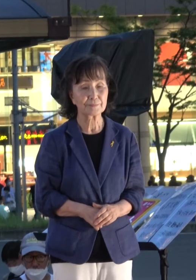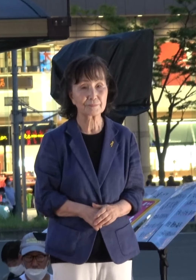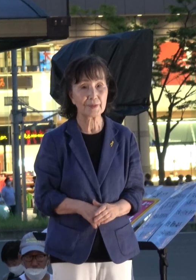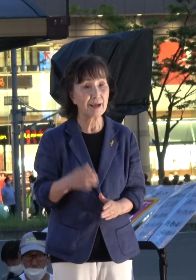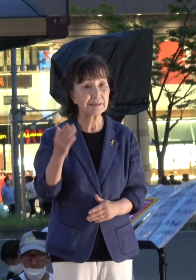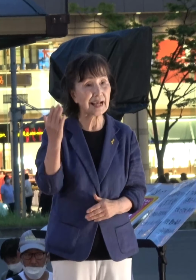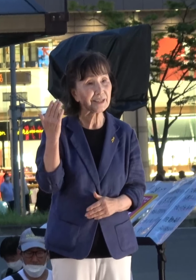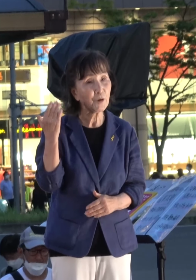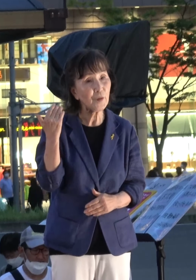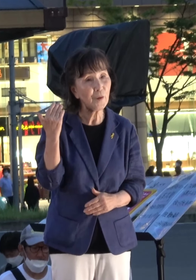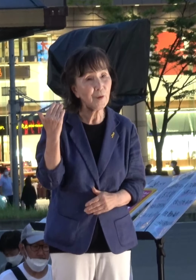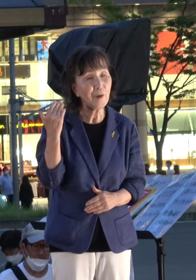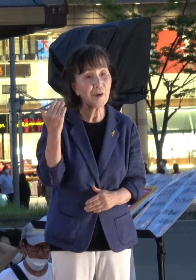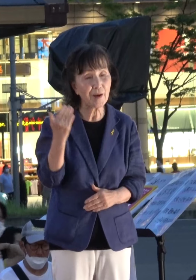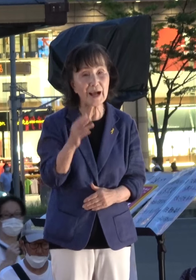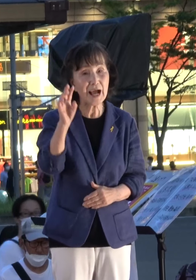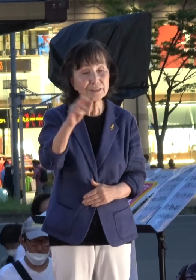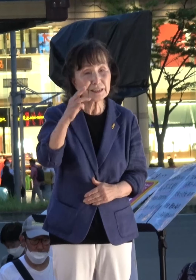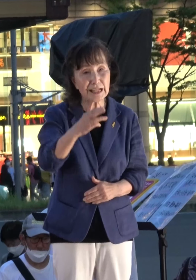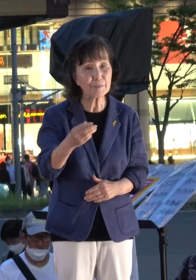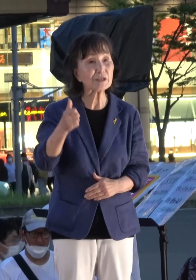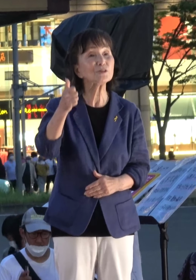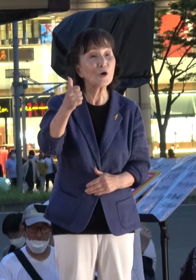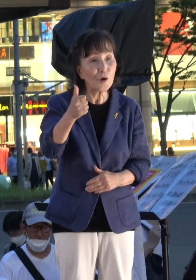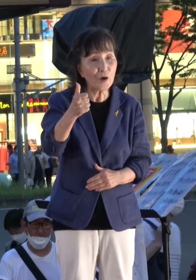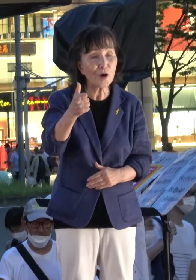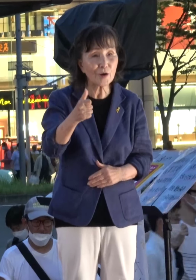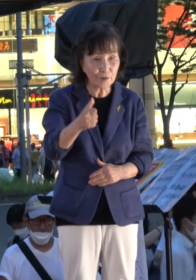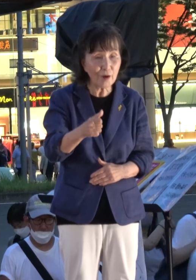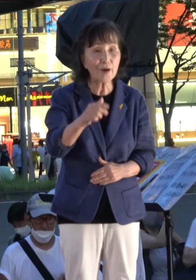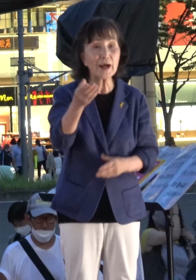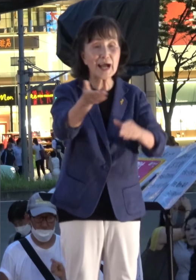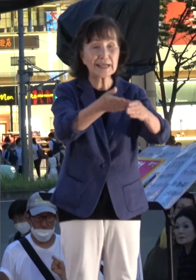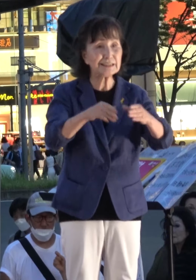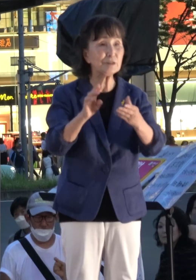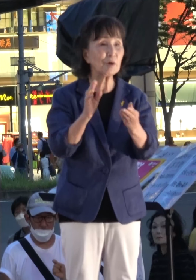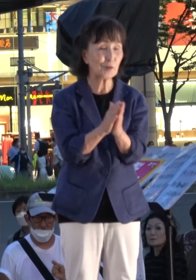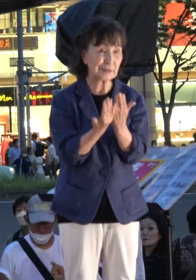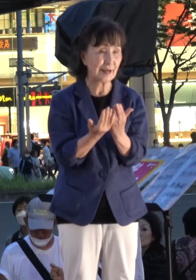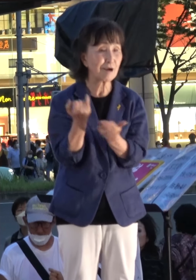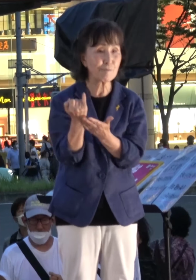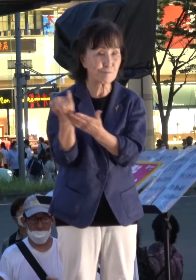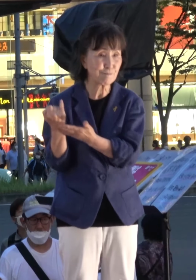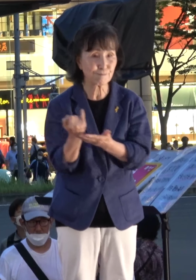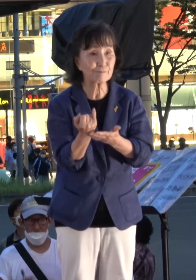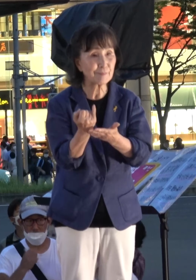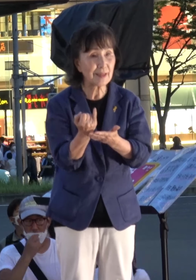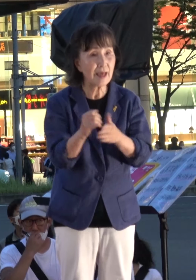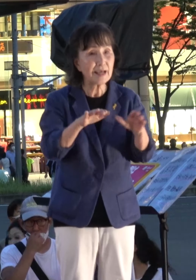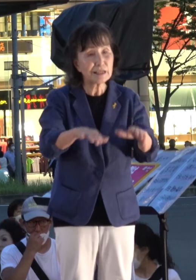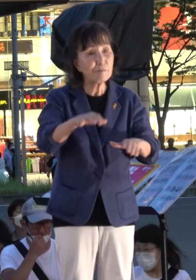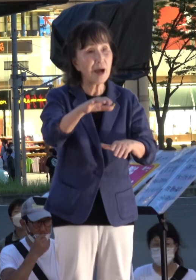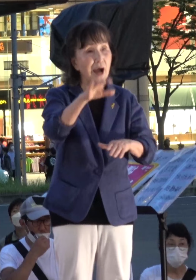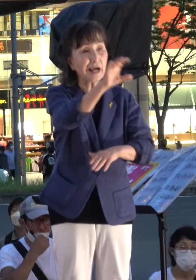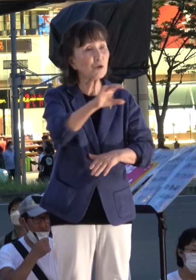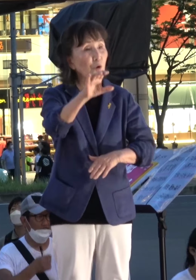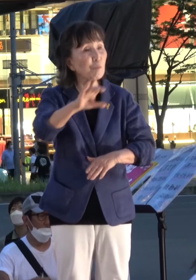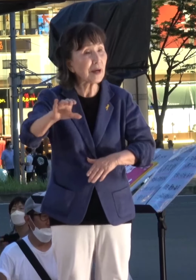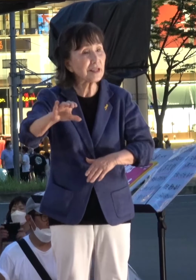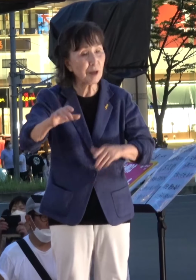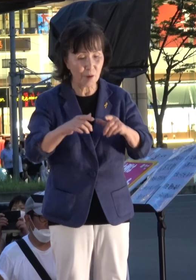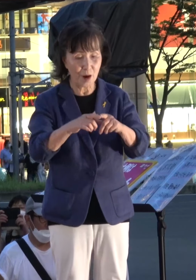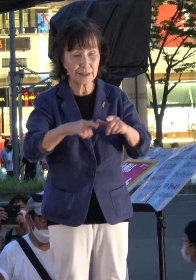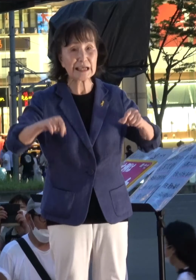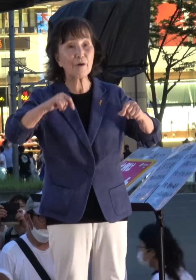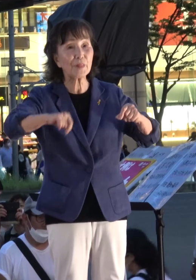先ほど次期杉並区長の岸本さと子さんが登壇されましたよね。今ヨーロッパでも日本でも